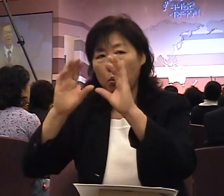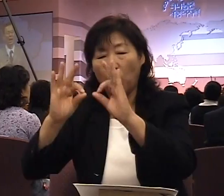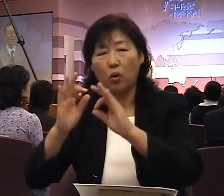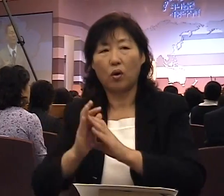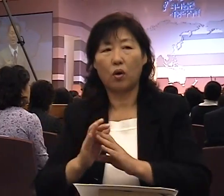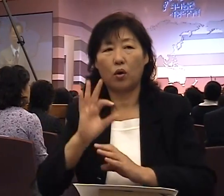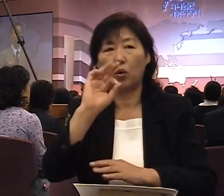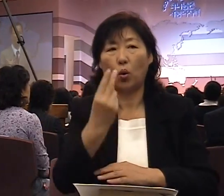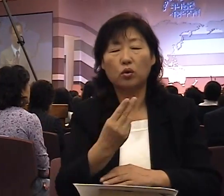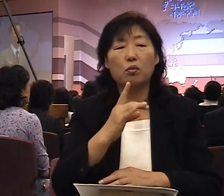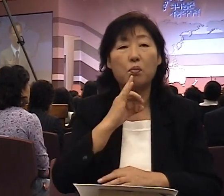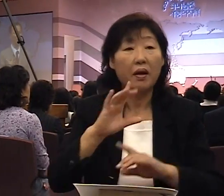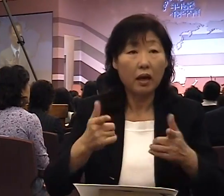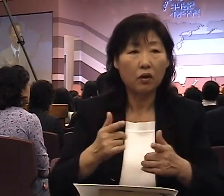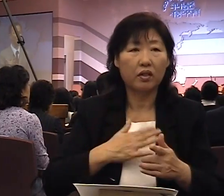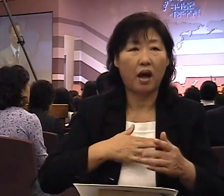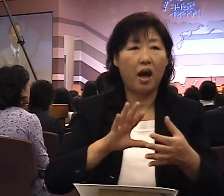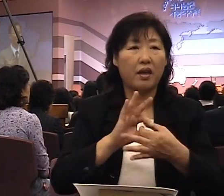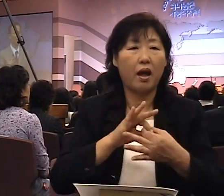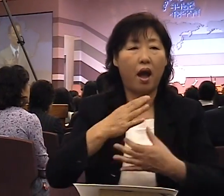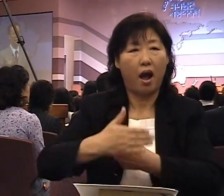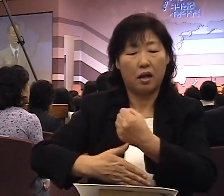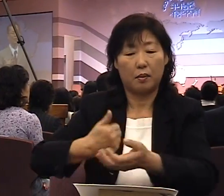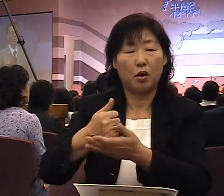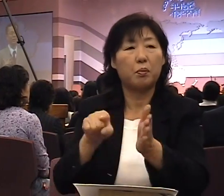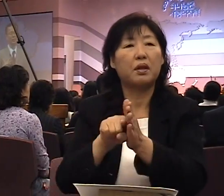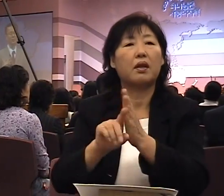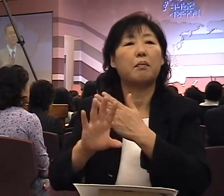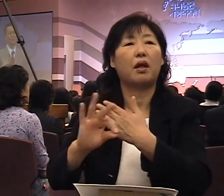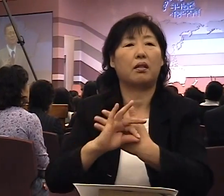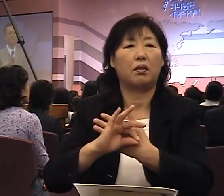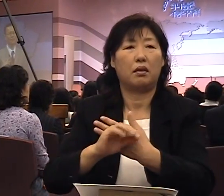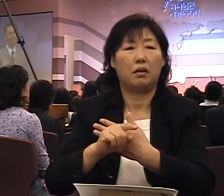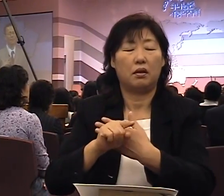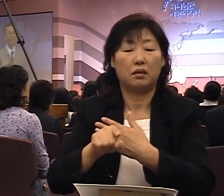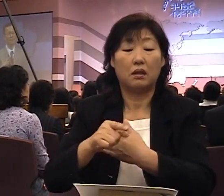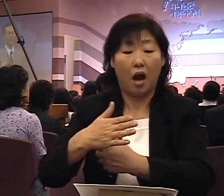아니고 나의 하나님이라고 믿는다면 그 하나님 안에서